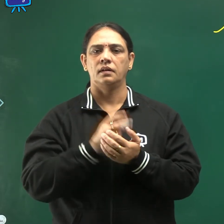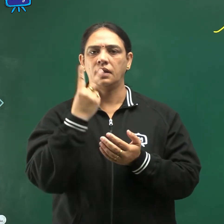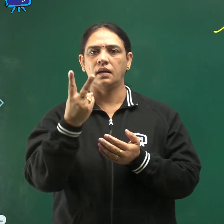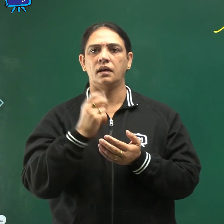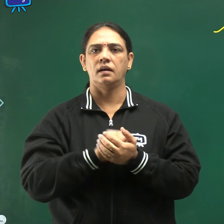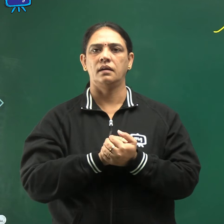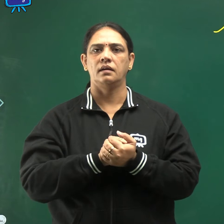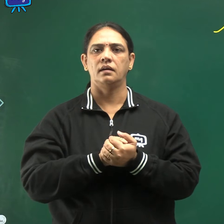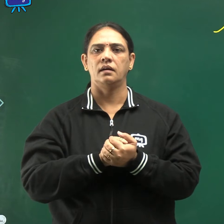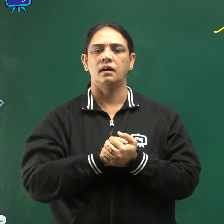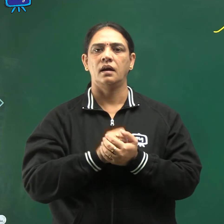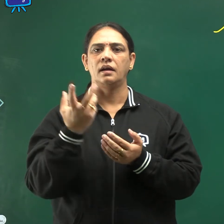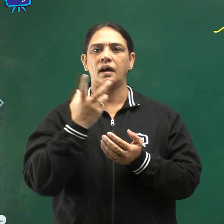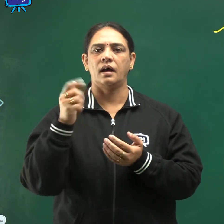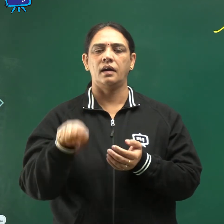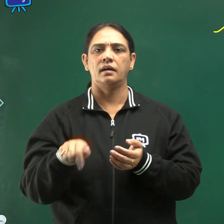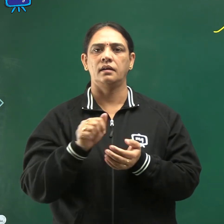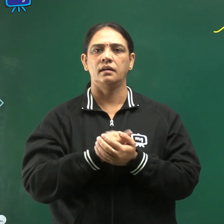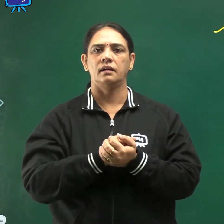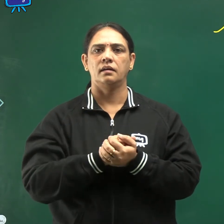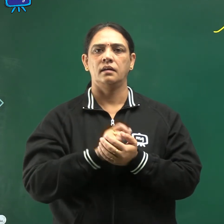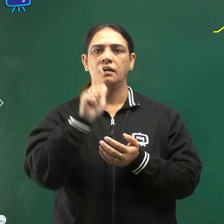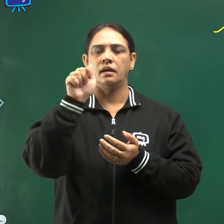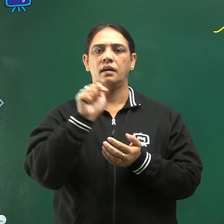देखेंगे क्या है।